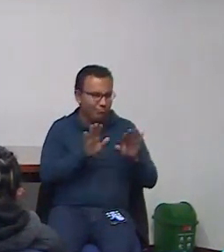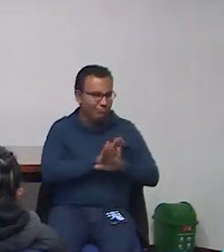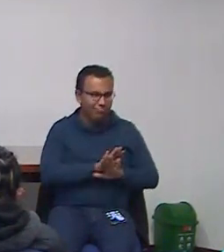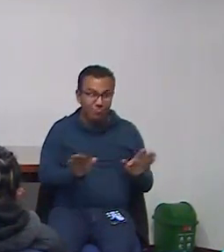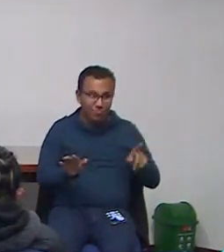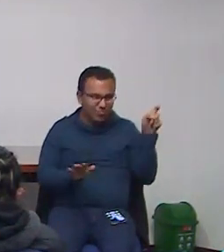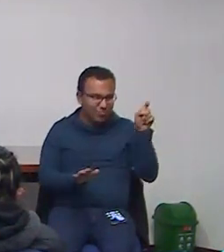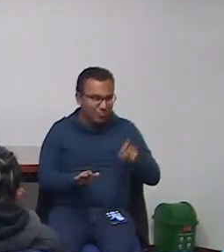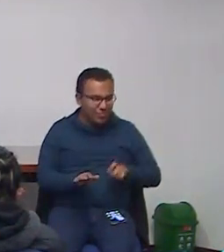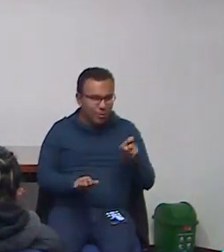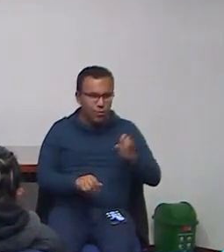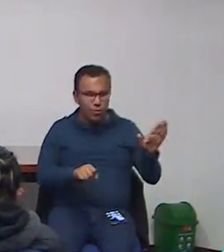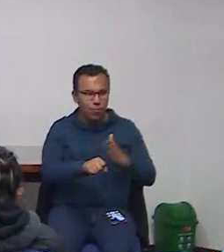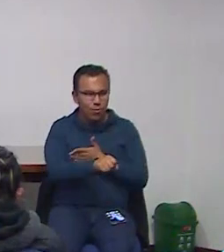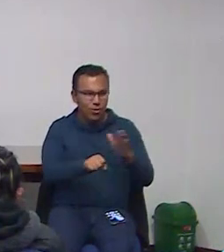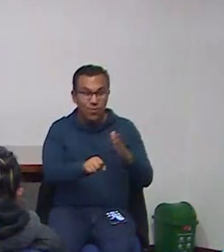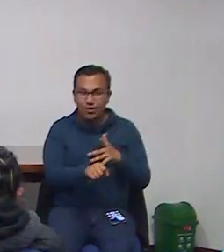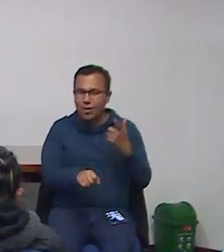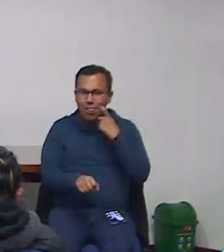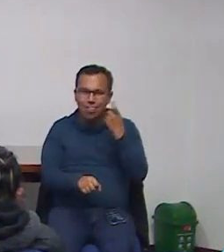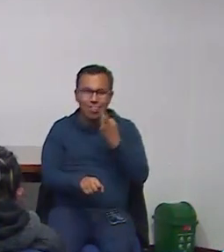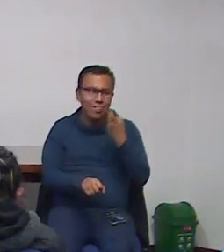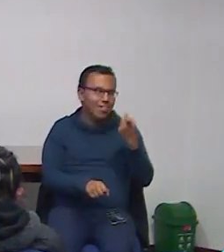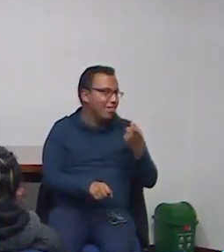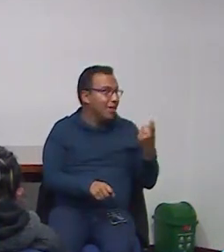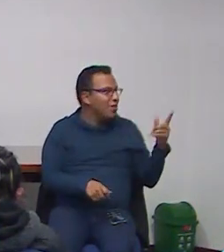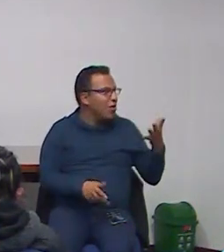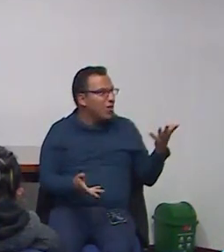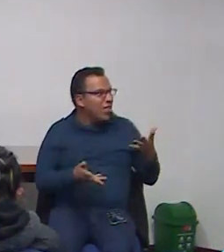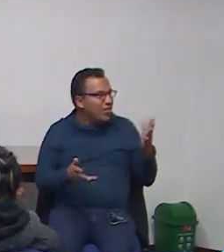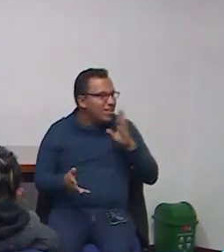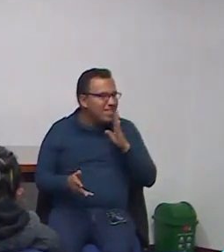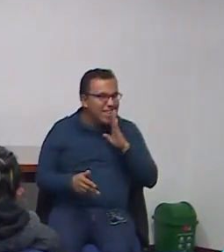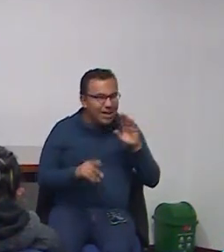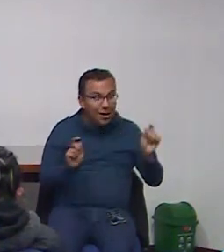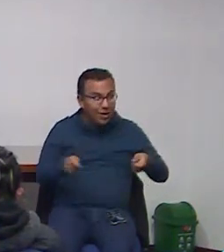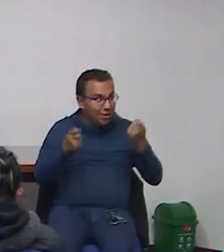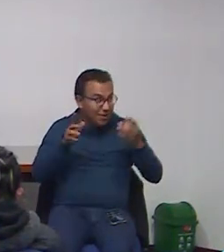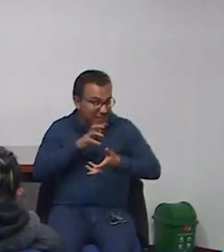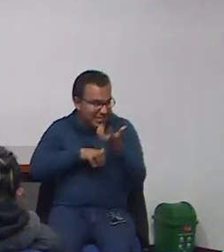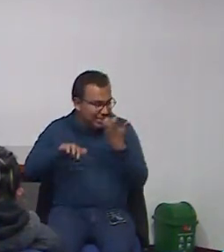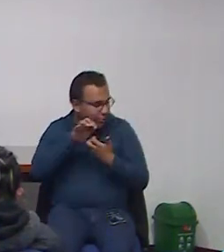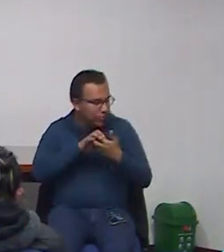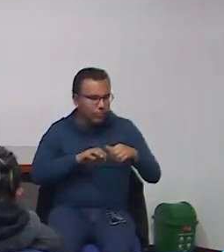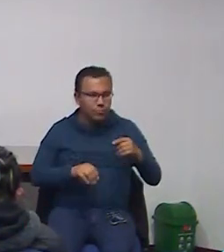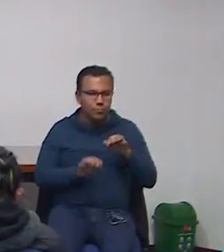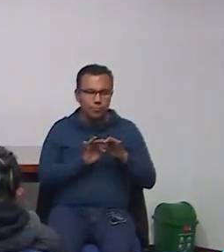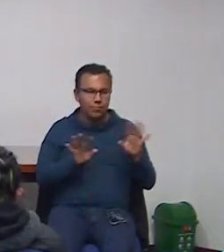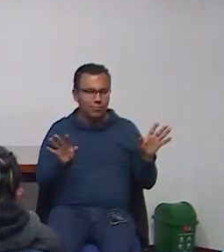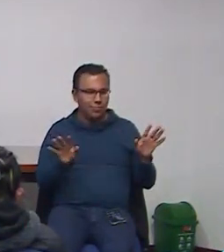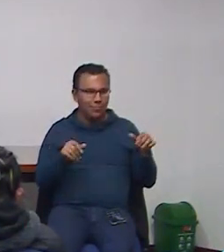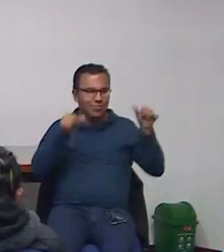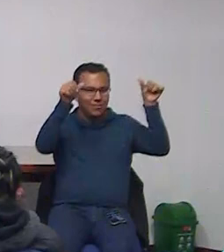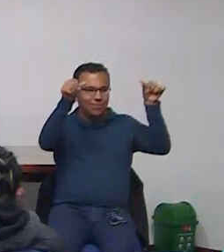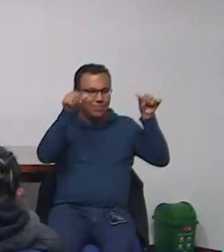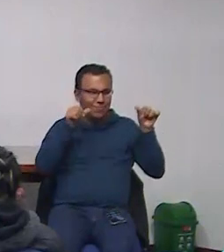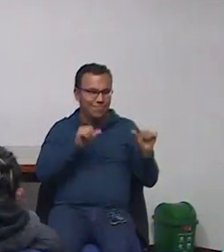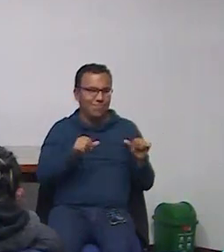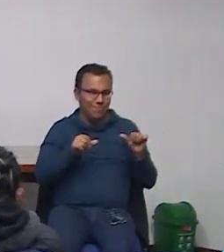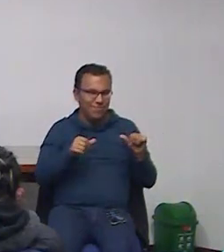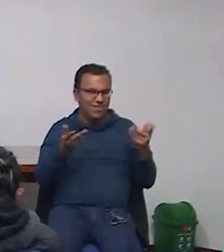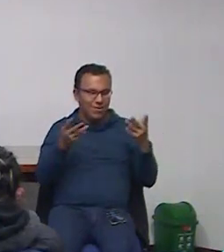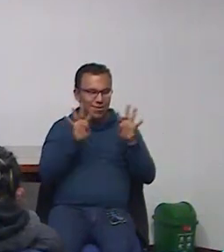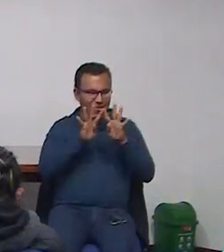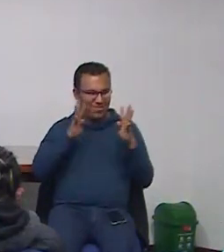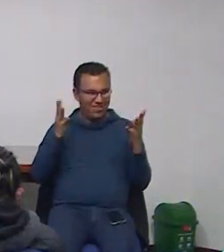aquí necesitamos un músico dónde nos conseguimos un músico alguien que que nos ayude a rescatar eso y fue muy curioso porque pusimos un letrero en un